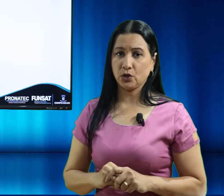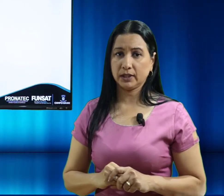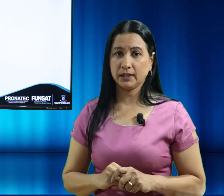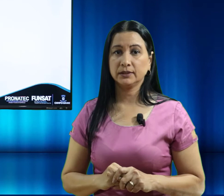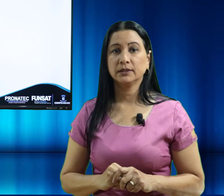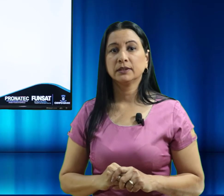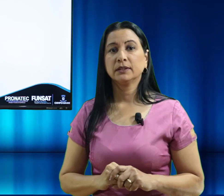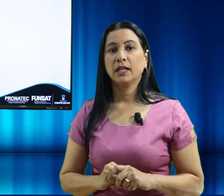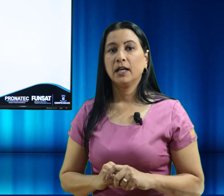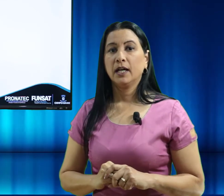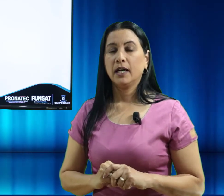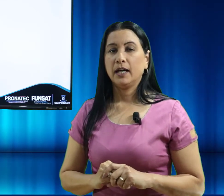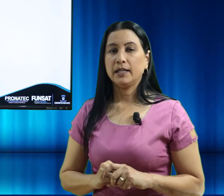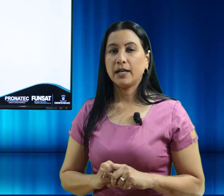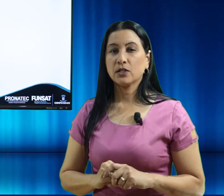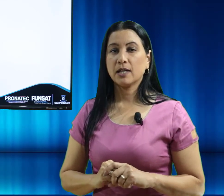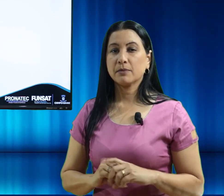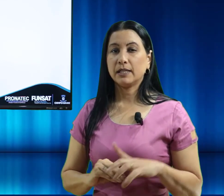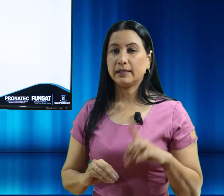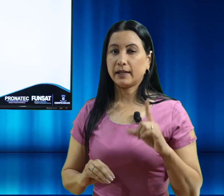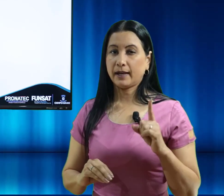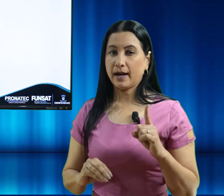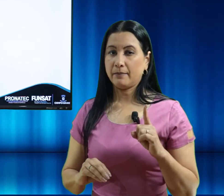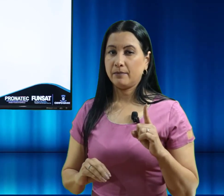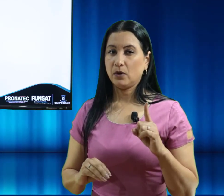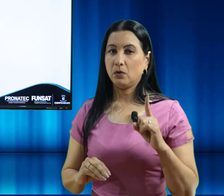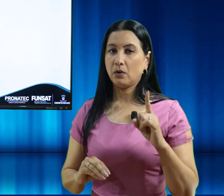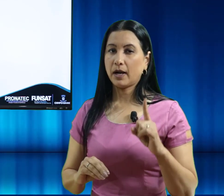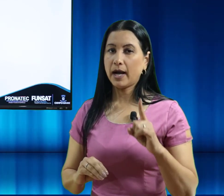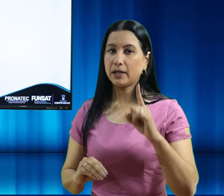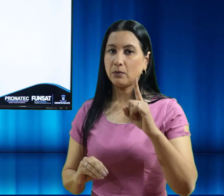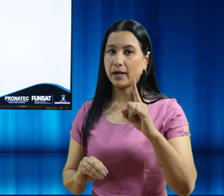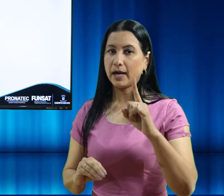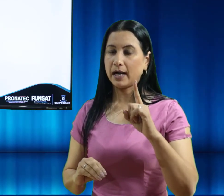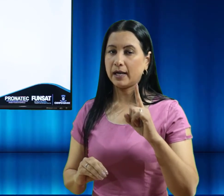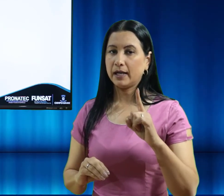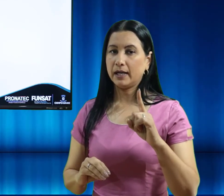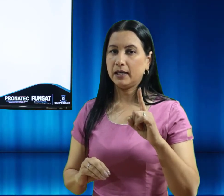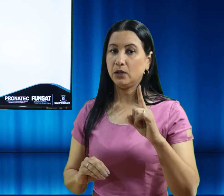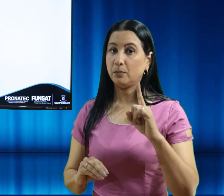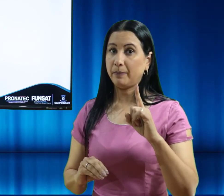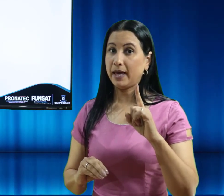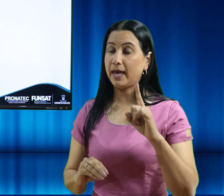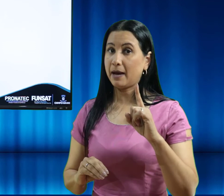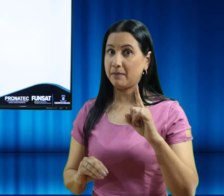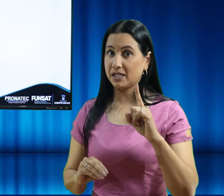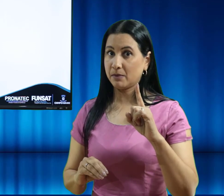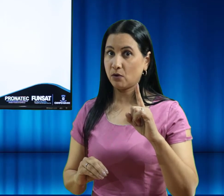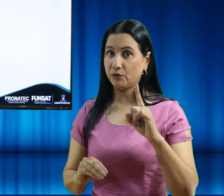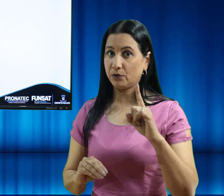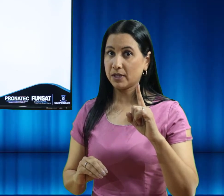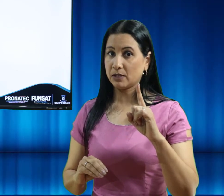J, e aí nós temos a letra K. O K e o H e o P é a mesma configuração de